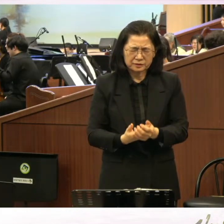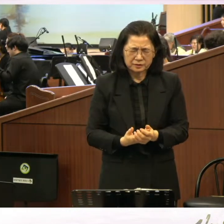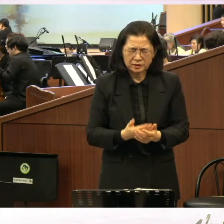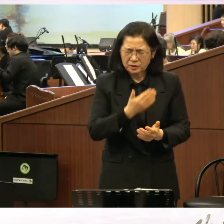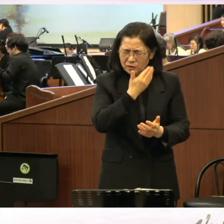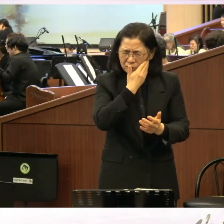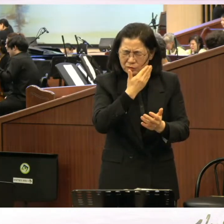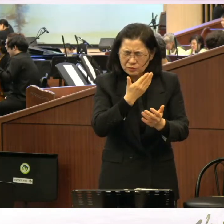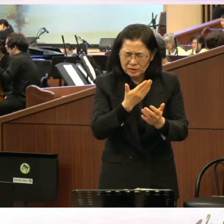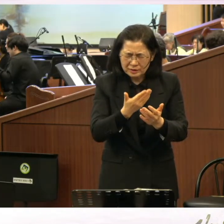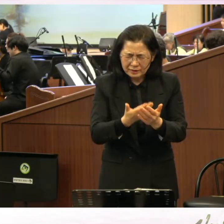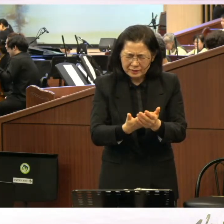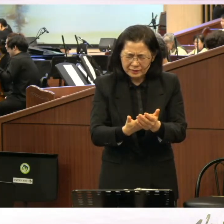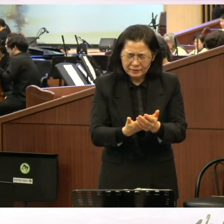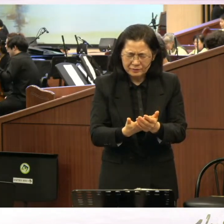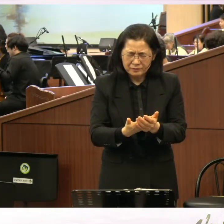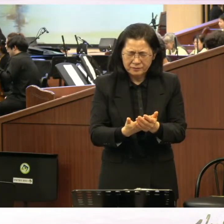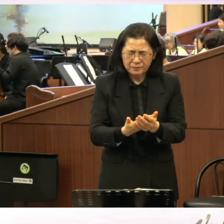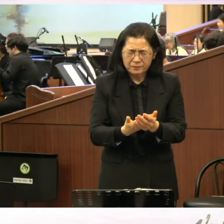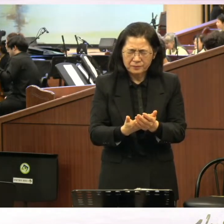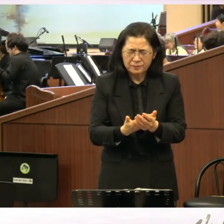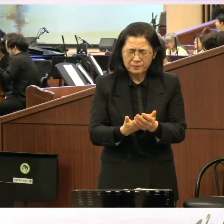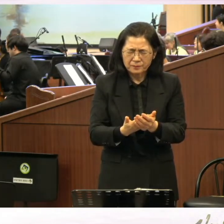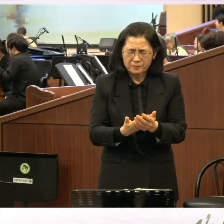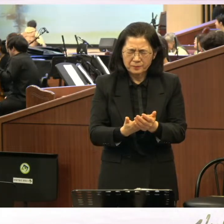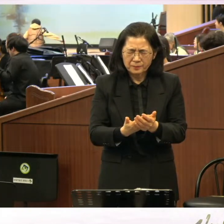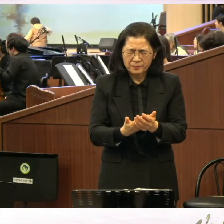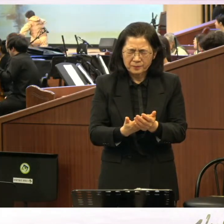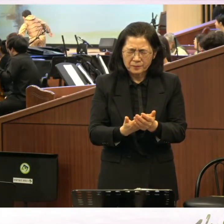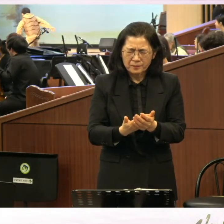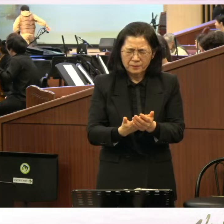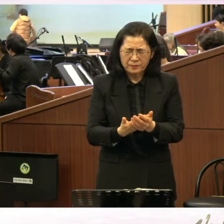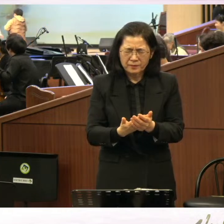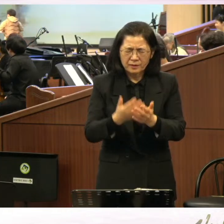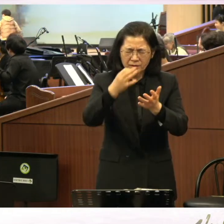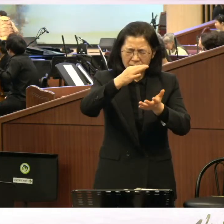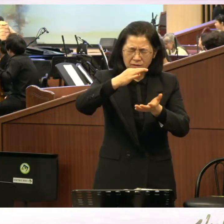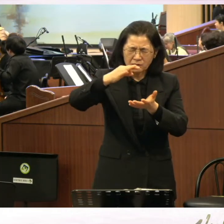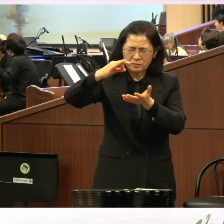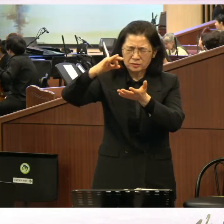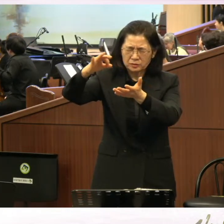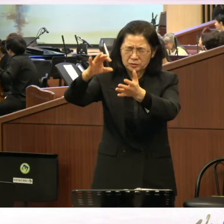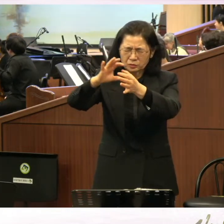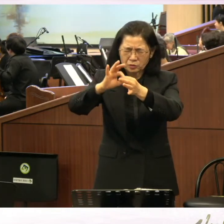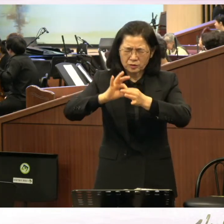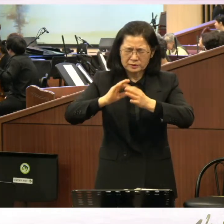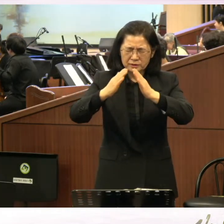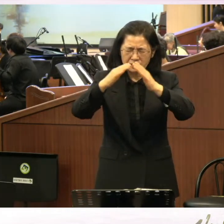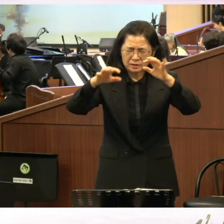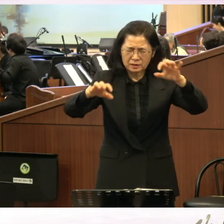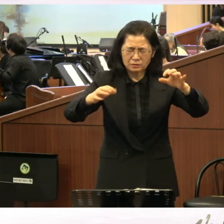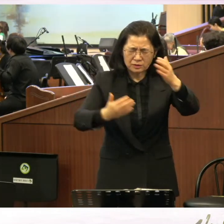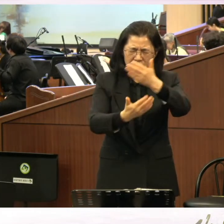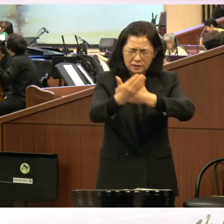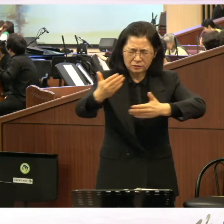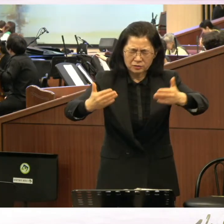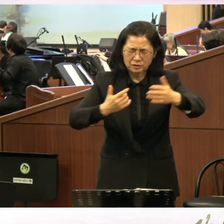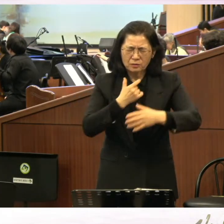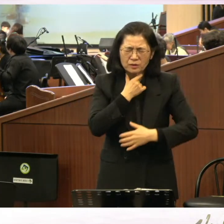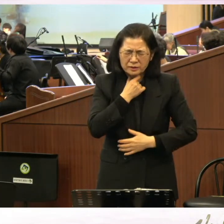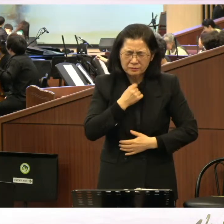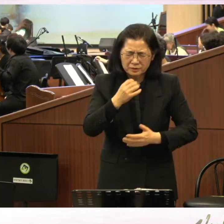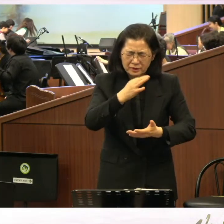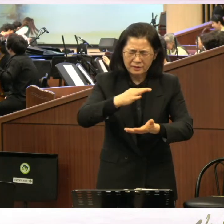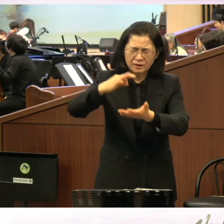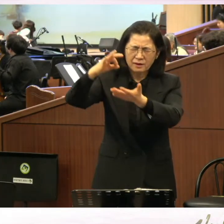귀한 은혜를 또 우리 이웃과 나누기를 원합니다. 귀한 헌금을 드린 손길을 축복하시고 이 물질이